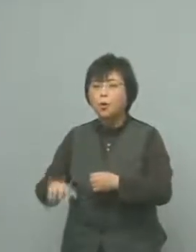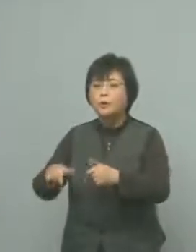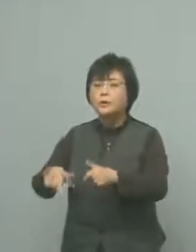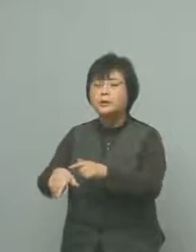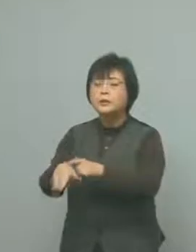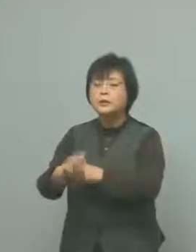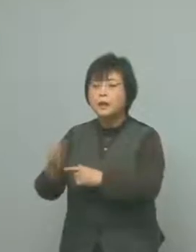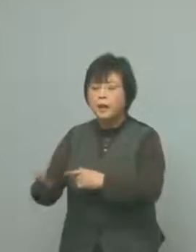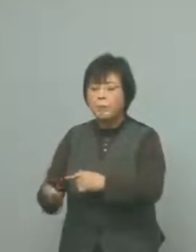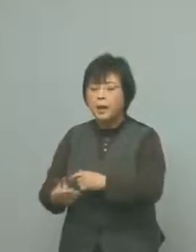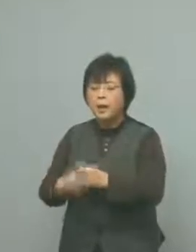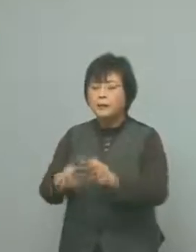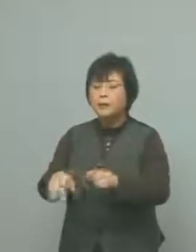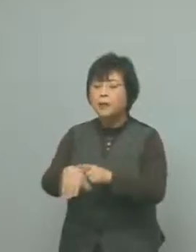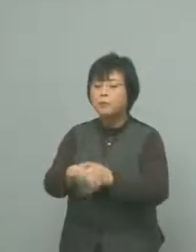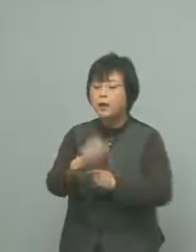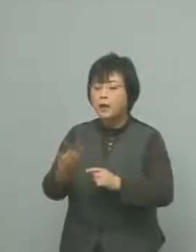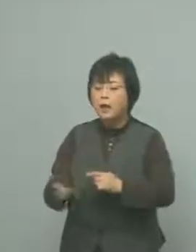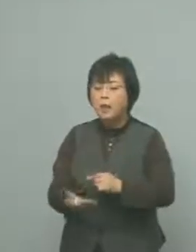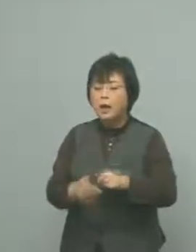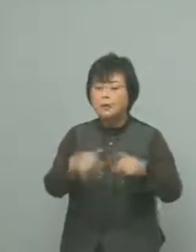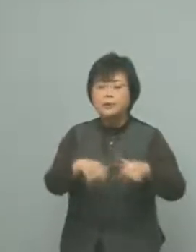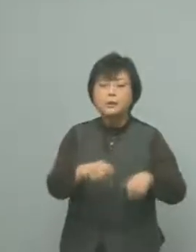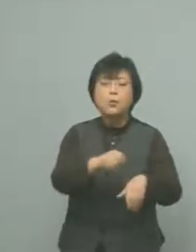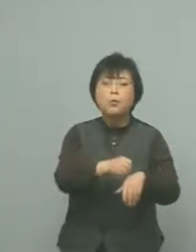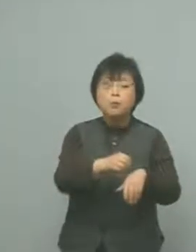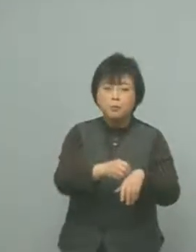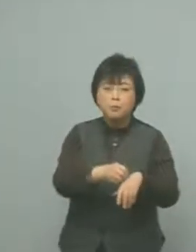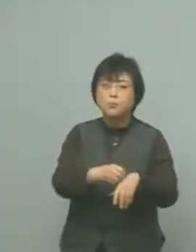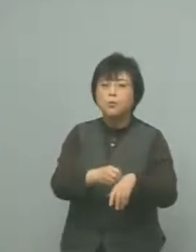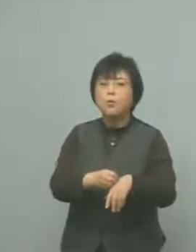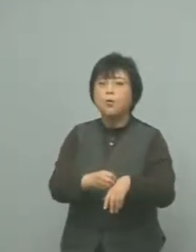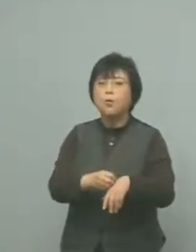村山、北村山、西沖玉の